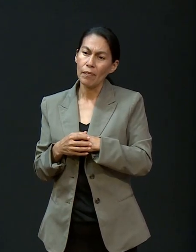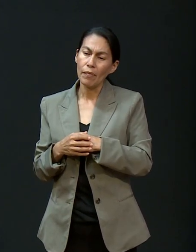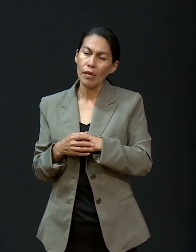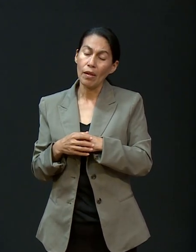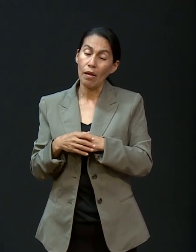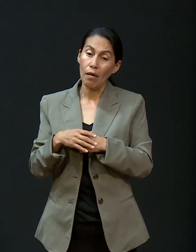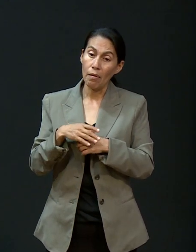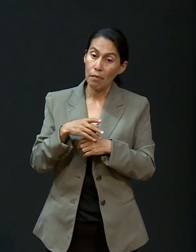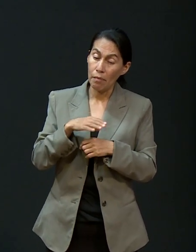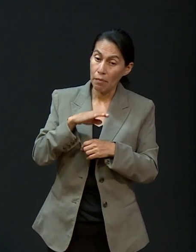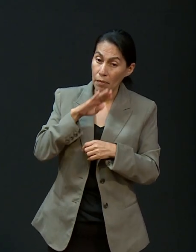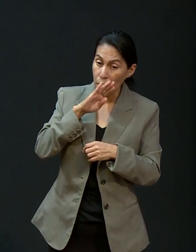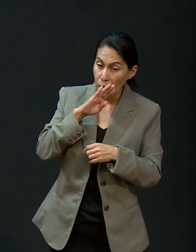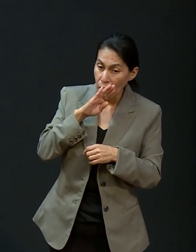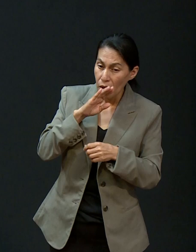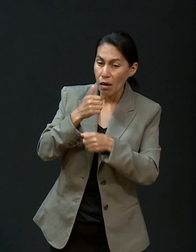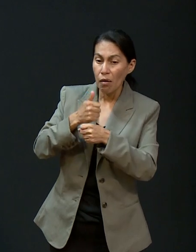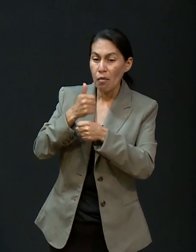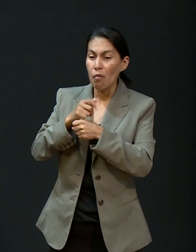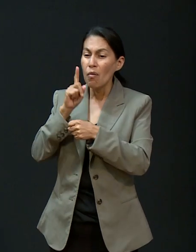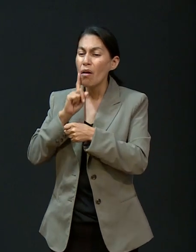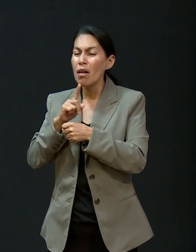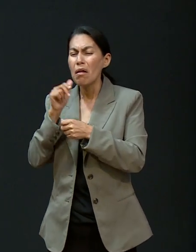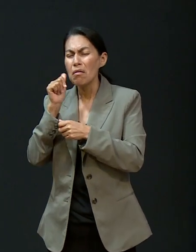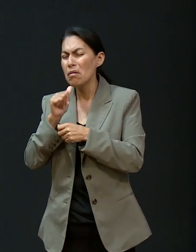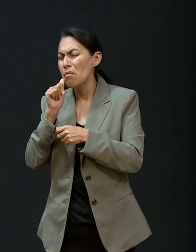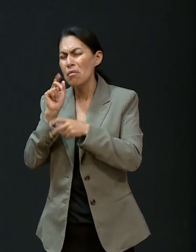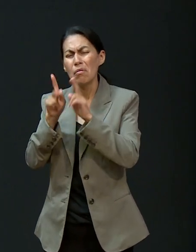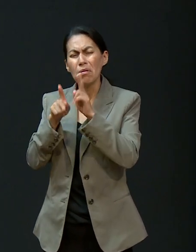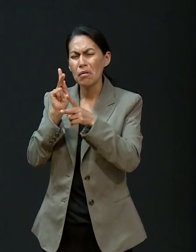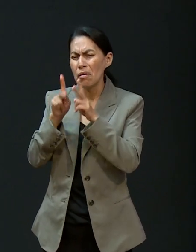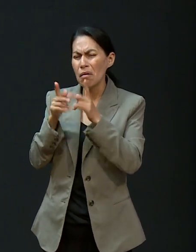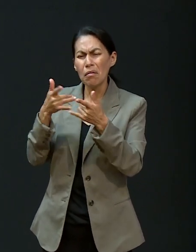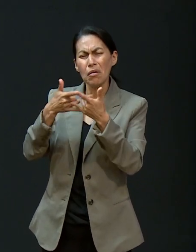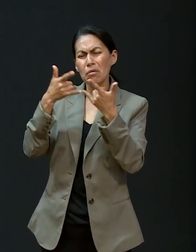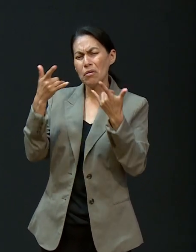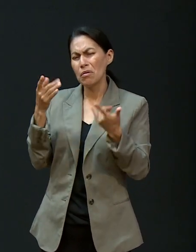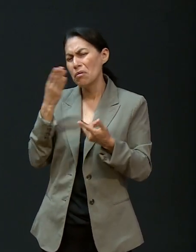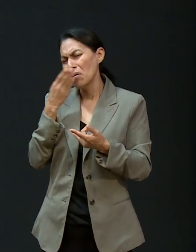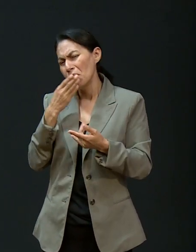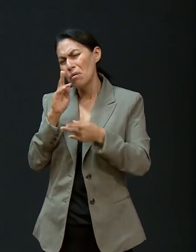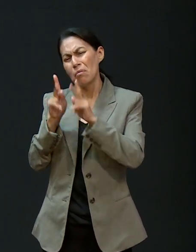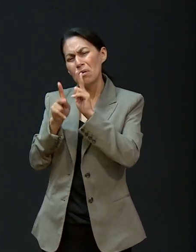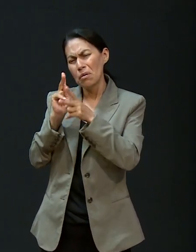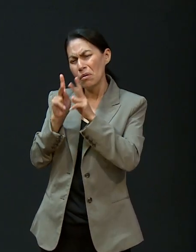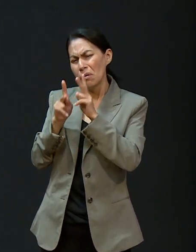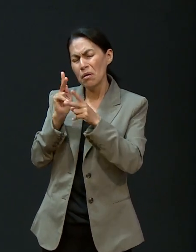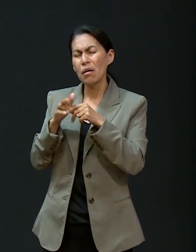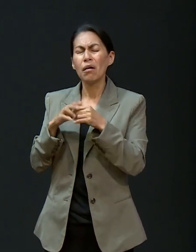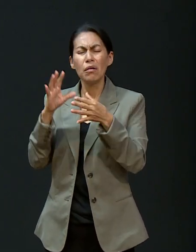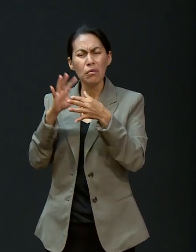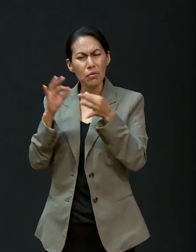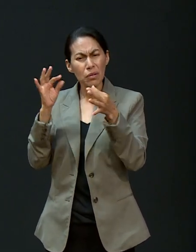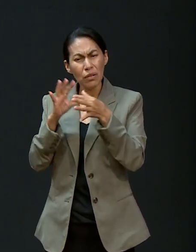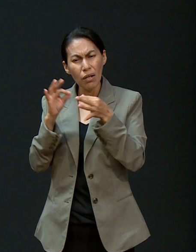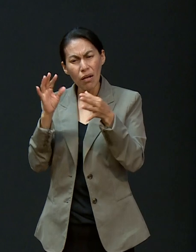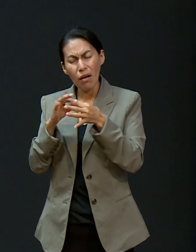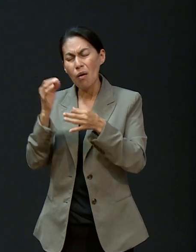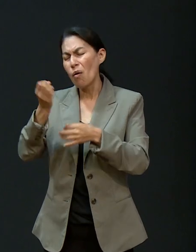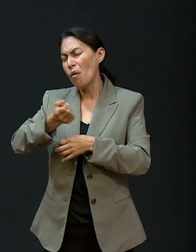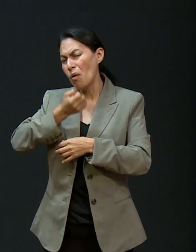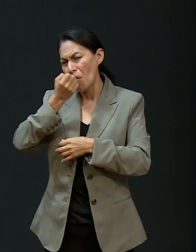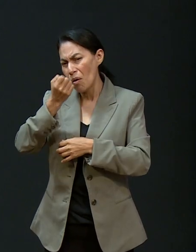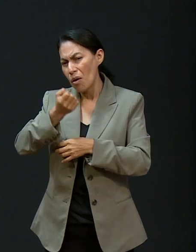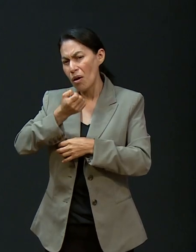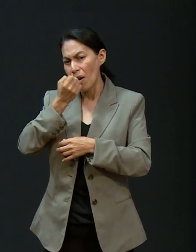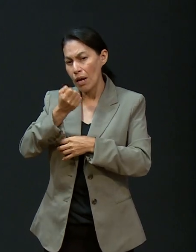vendo mi mamá, viendo mi abuelita, siempre estaba con nosotros y contaba historias de la Biblia, y después oraba,